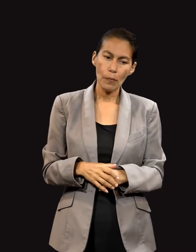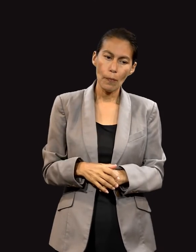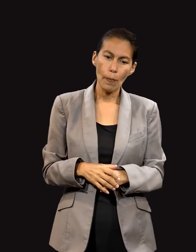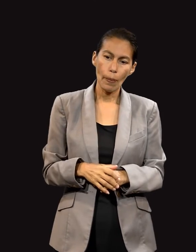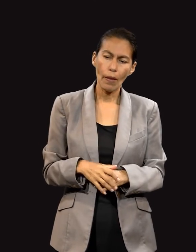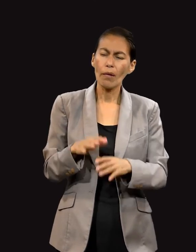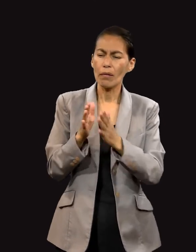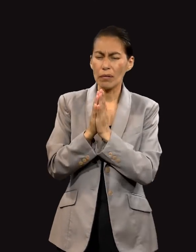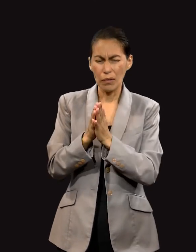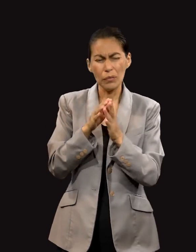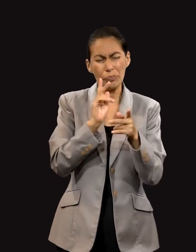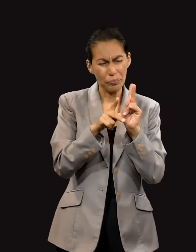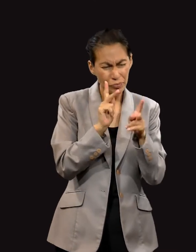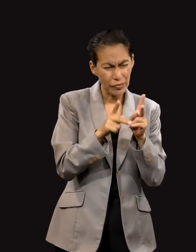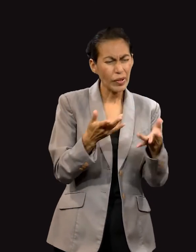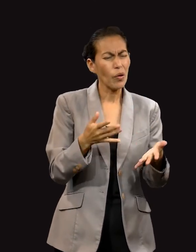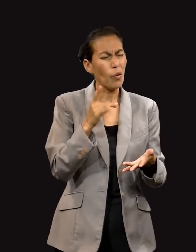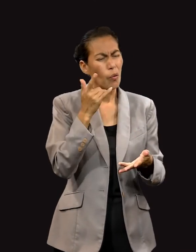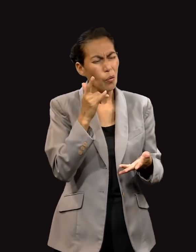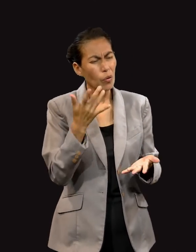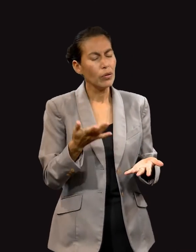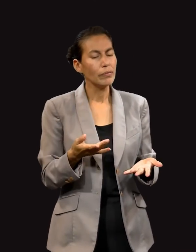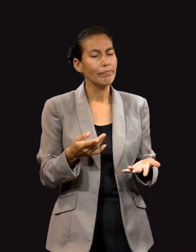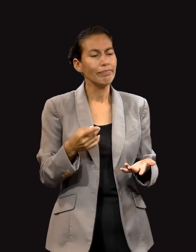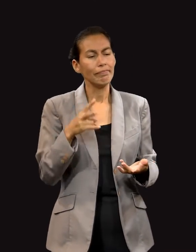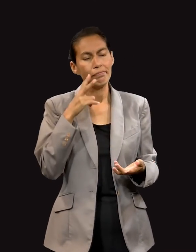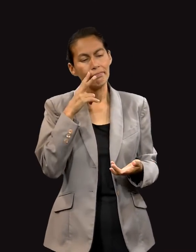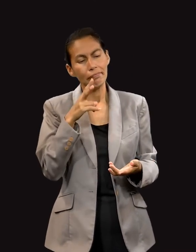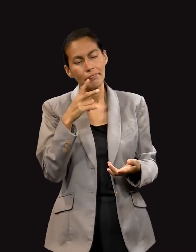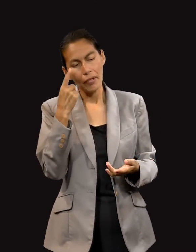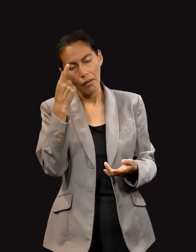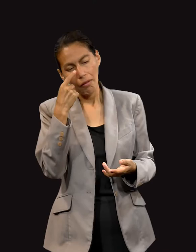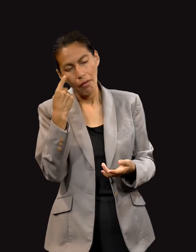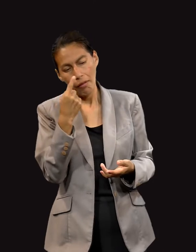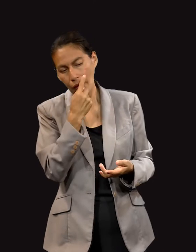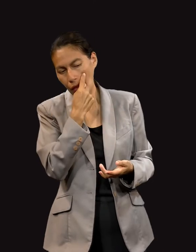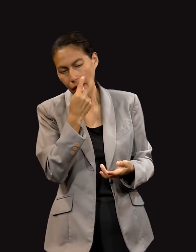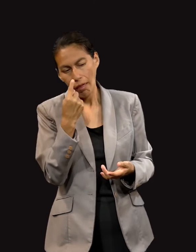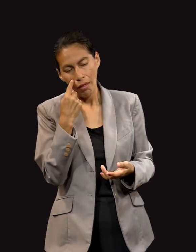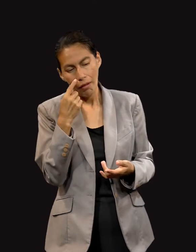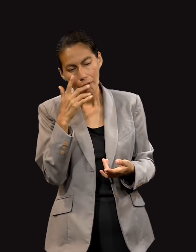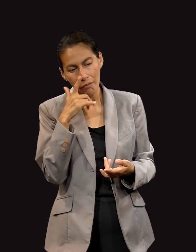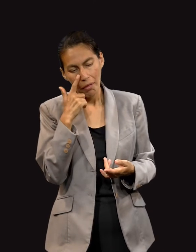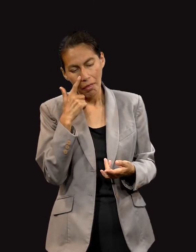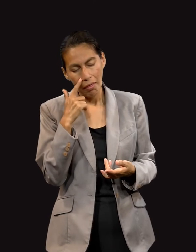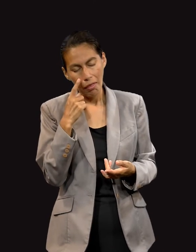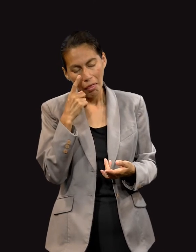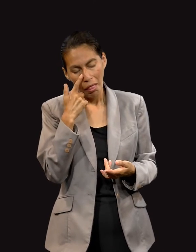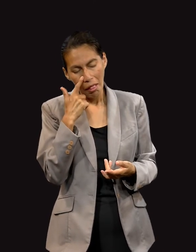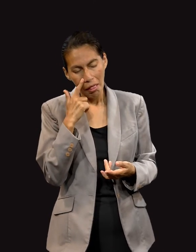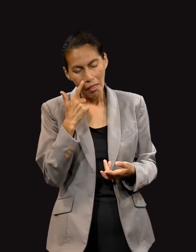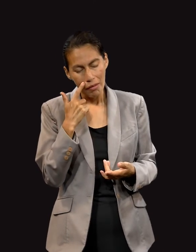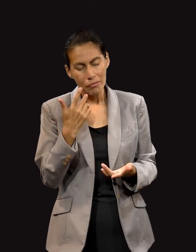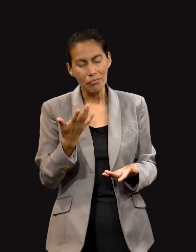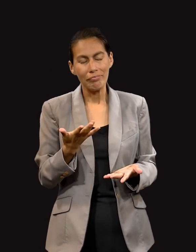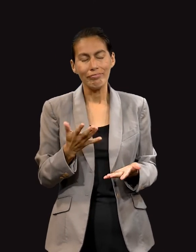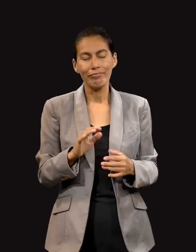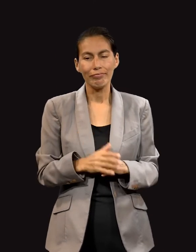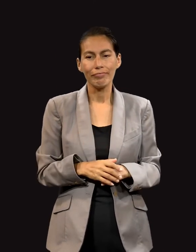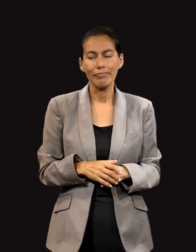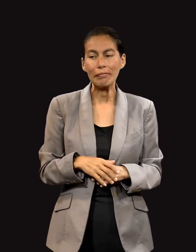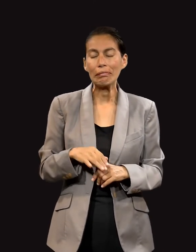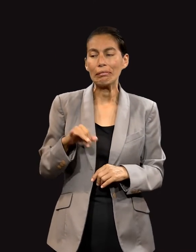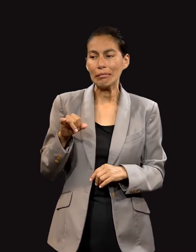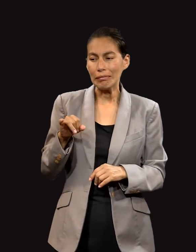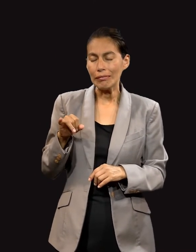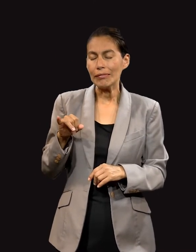Cuéntenos algo de esa experiencia de Julio. Yo veo sus ojos y ya empieza a ver lágrimas en sus